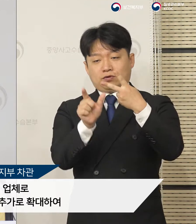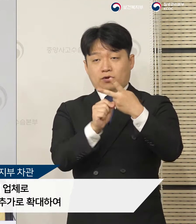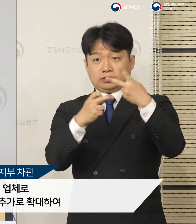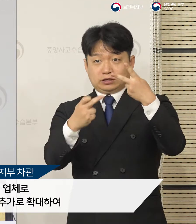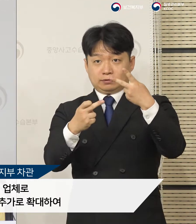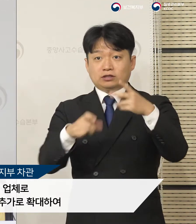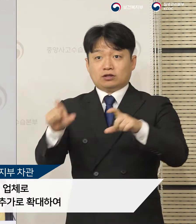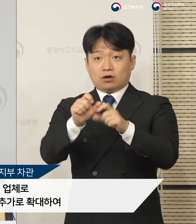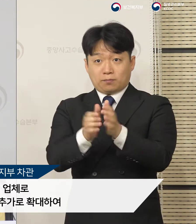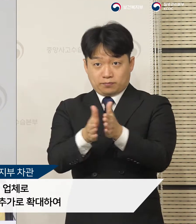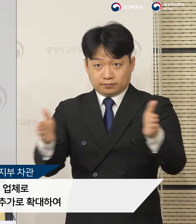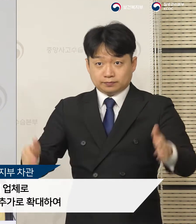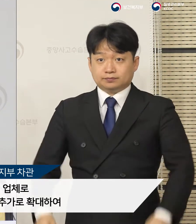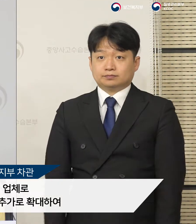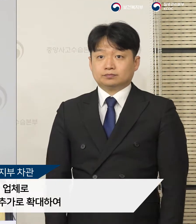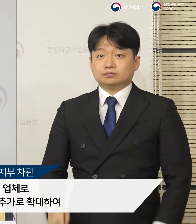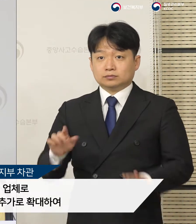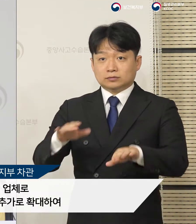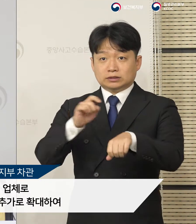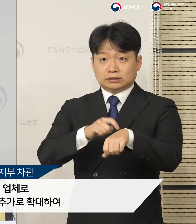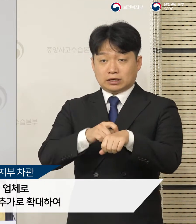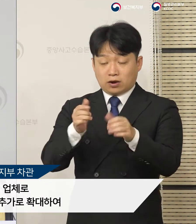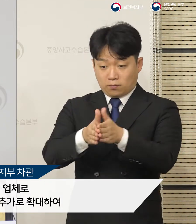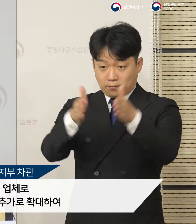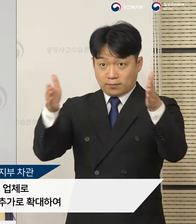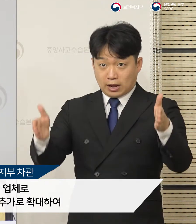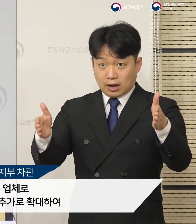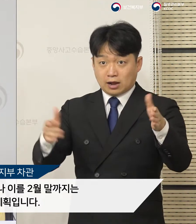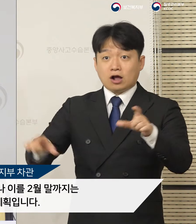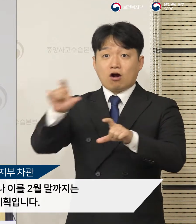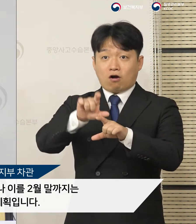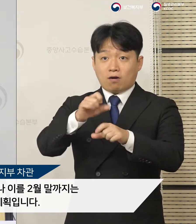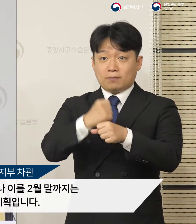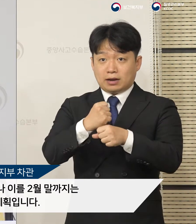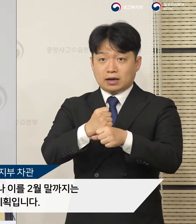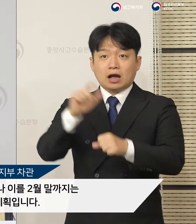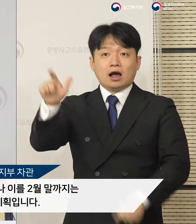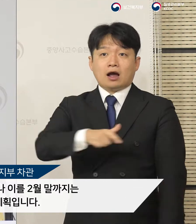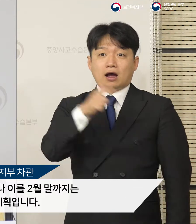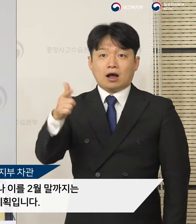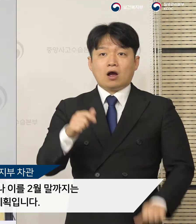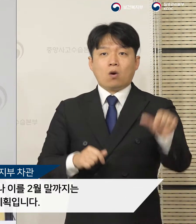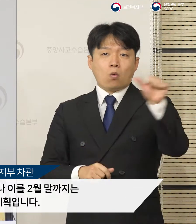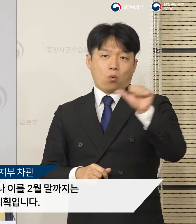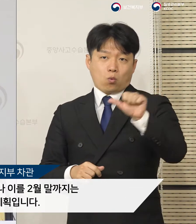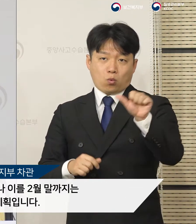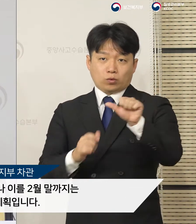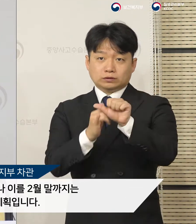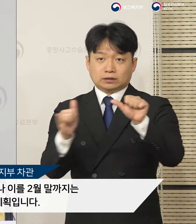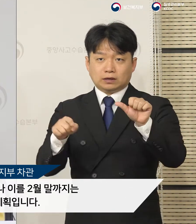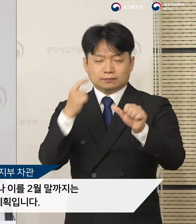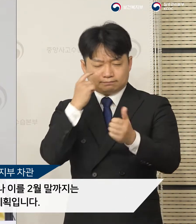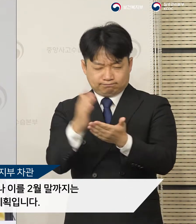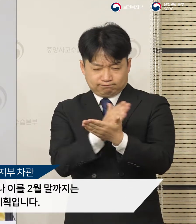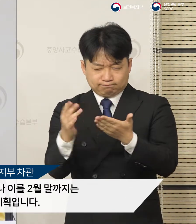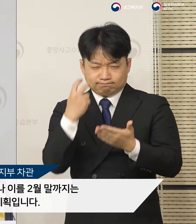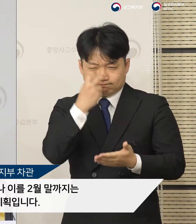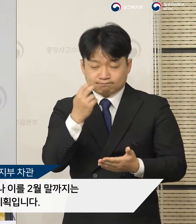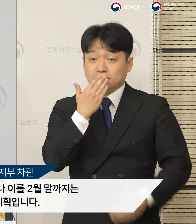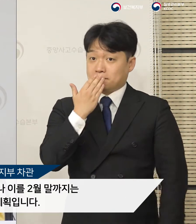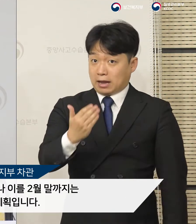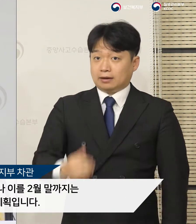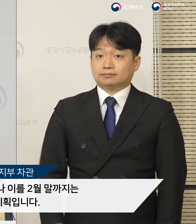12일부터 확대하였고 진단검사 기간도 추가로 확대하여 현재 1일 5,000명 수준까지 진단할